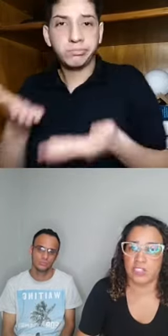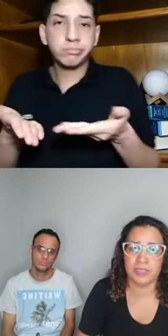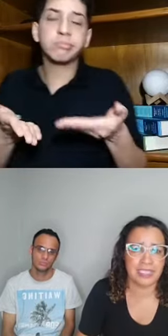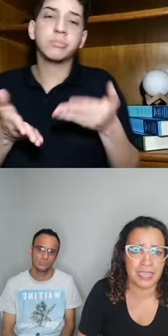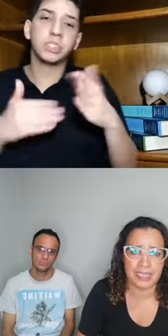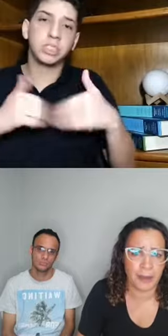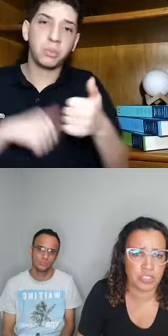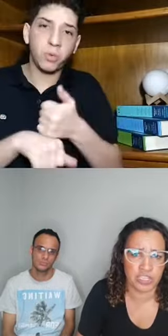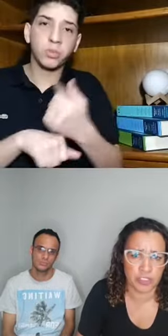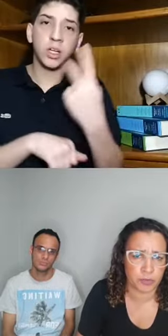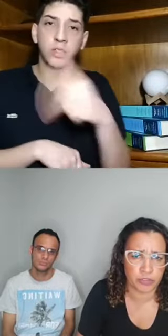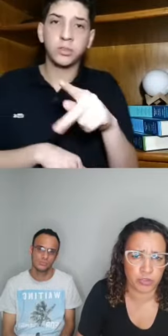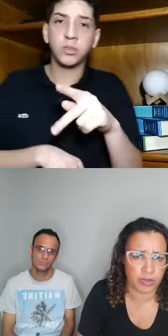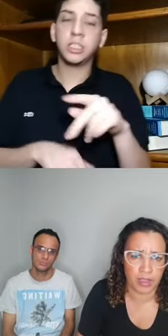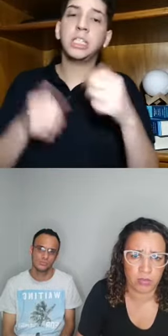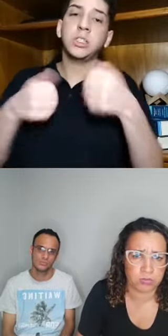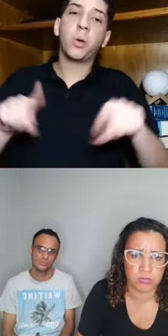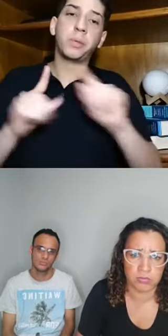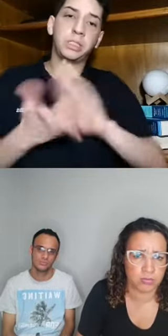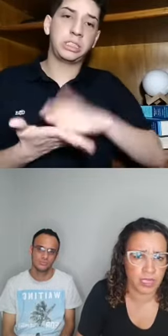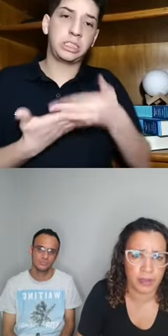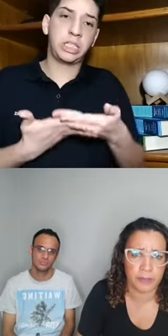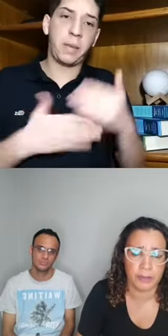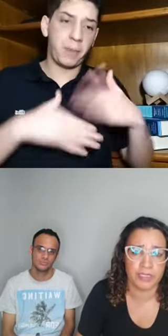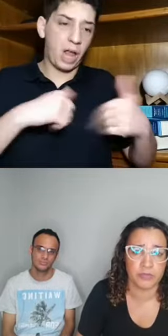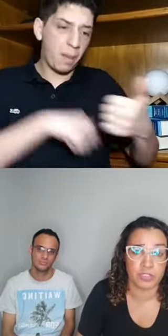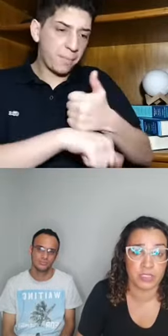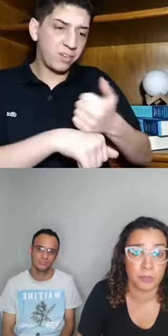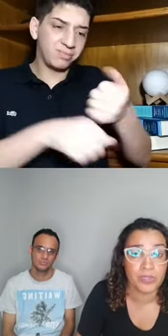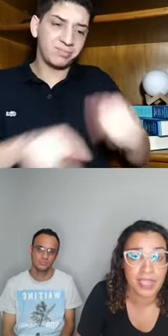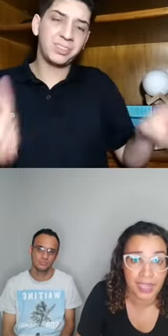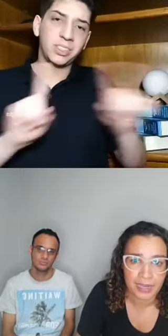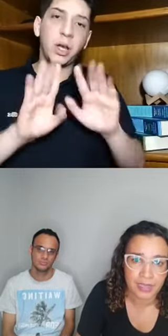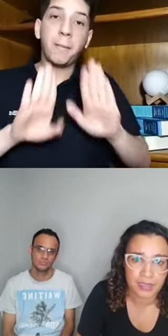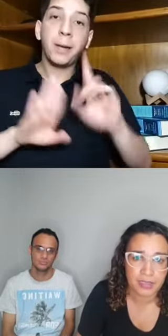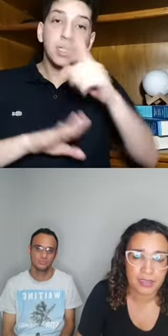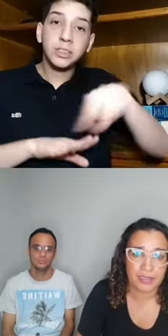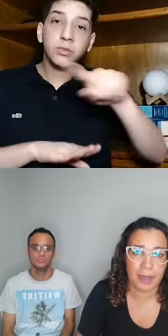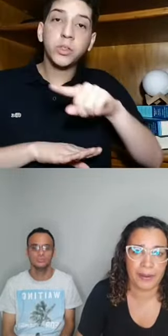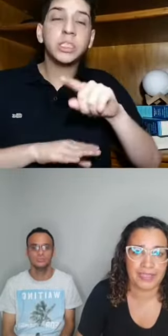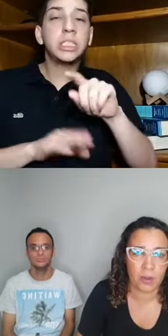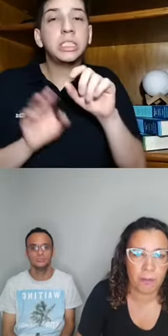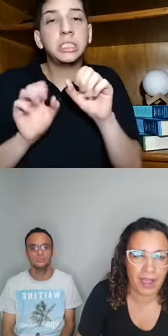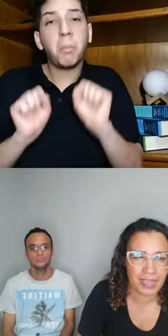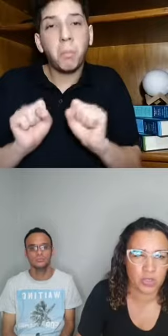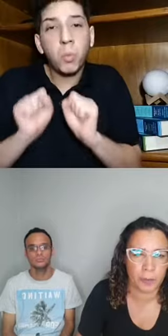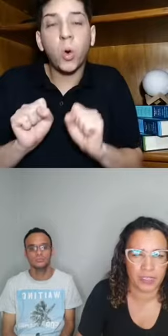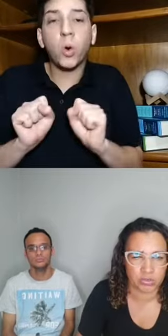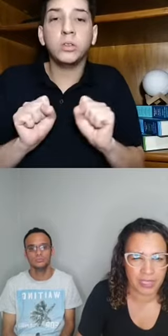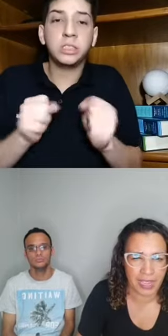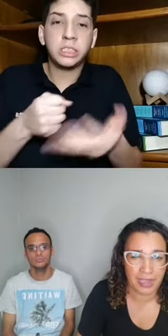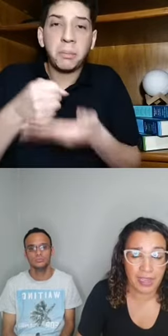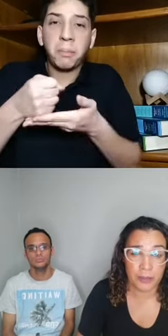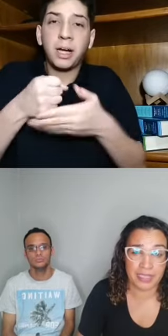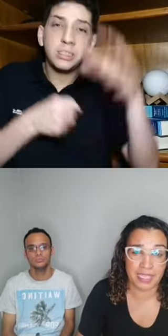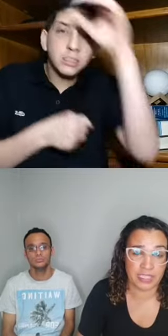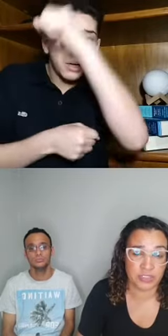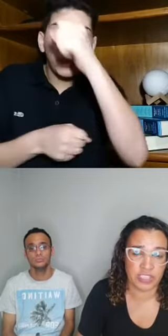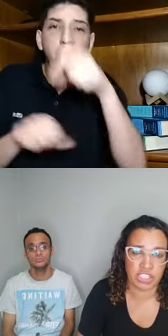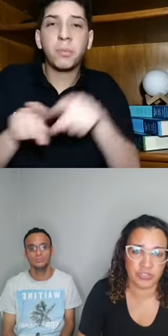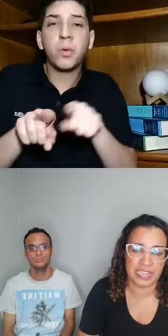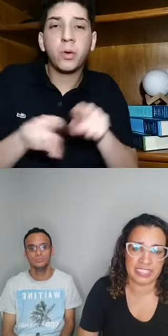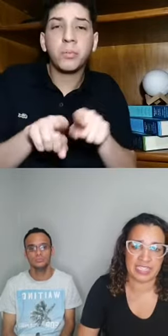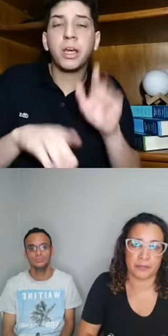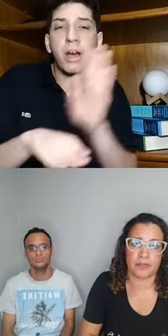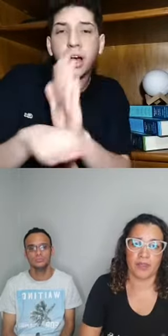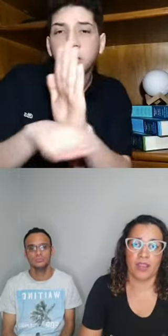Às vezes não precisa ser intérprete nisso profissional, sabe? Mas se vocês puderem aprender o básico para ajudar, porque às vezes a